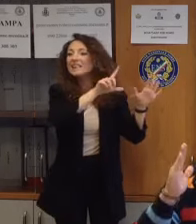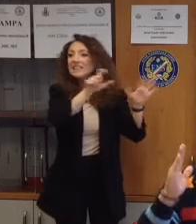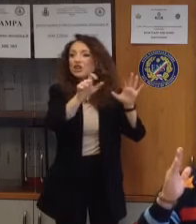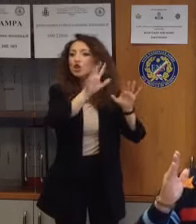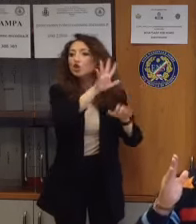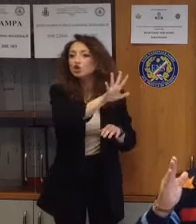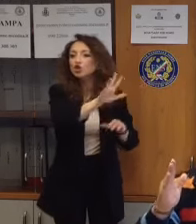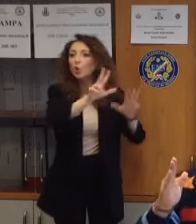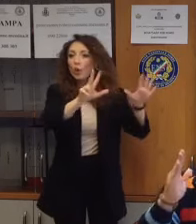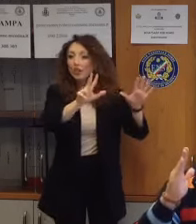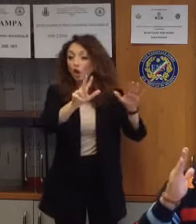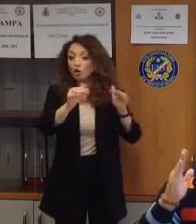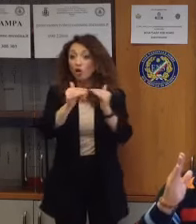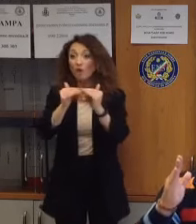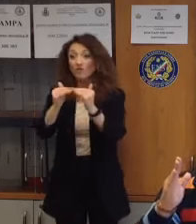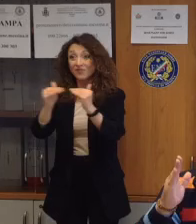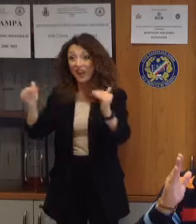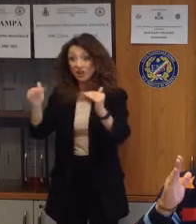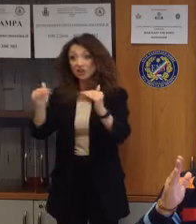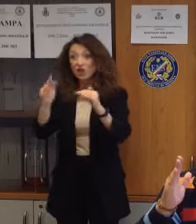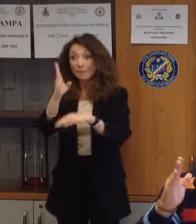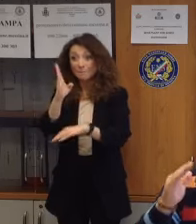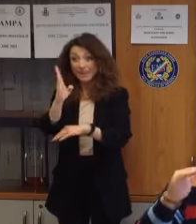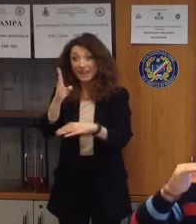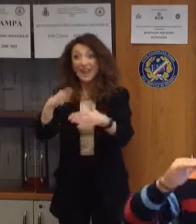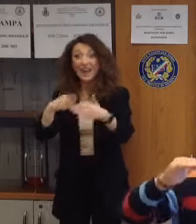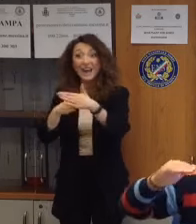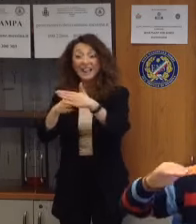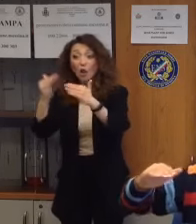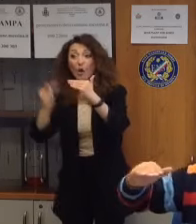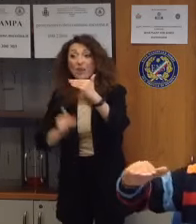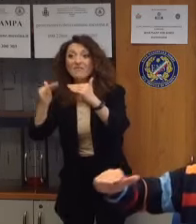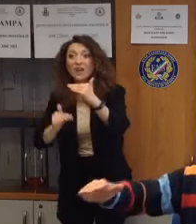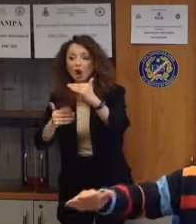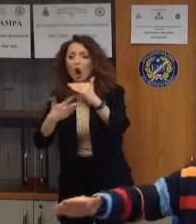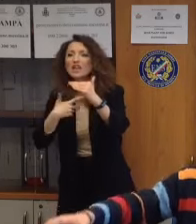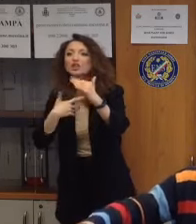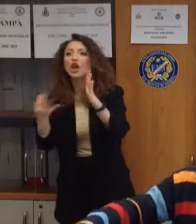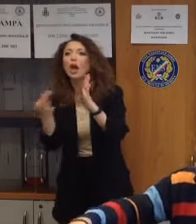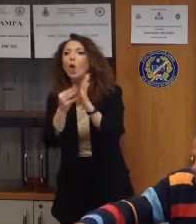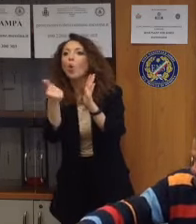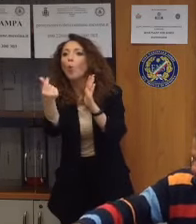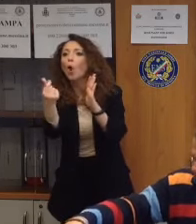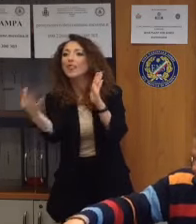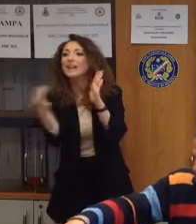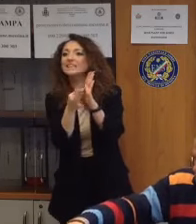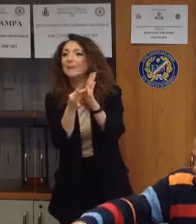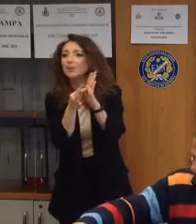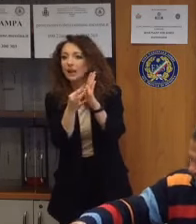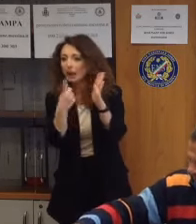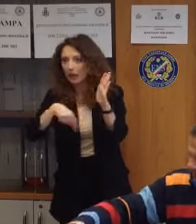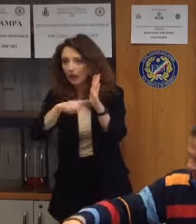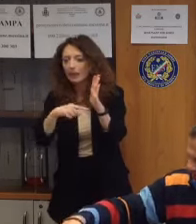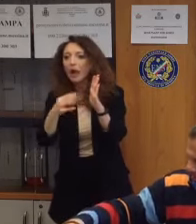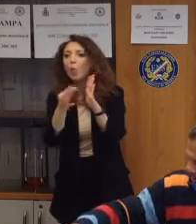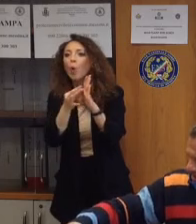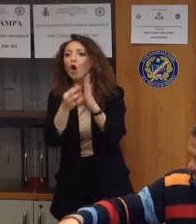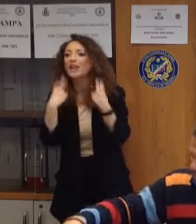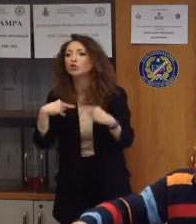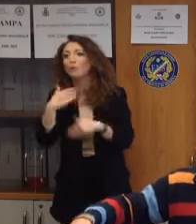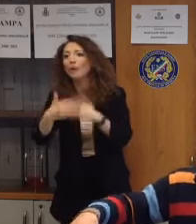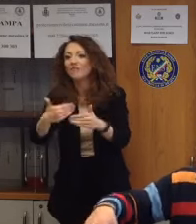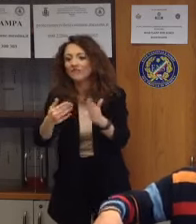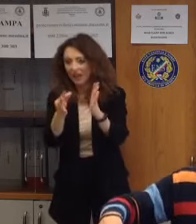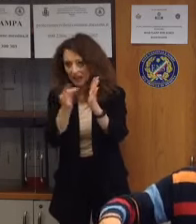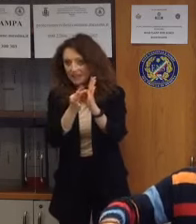1758, fascia B, reddito inferiore a quella che è la quota stabilita, cioè la quota di sopravvivenza